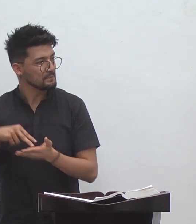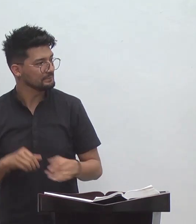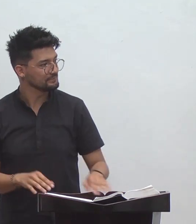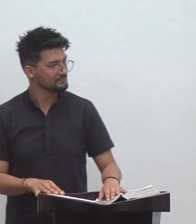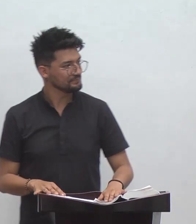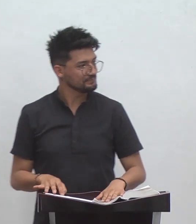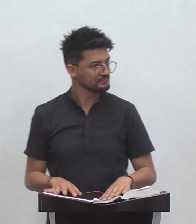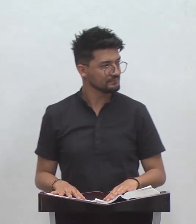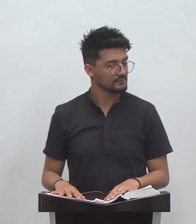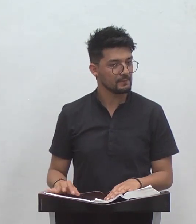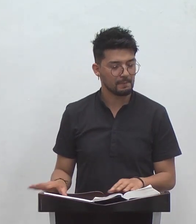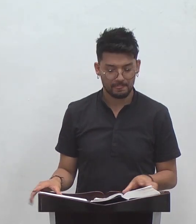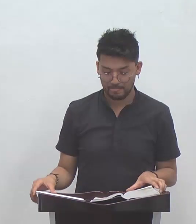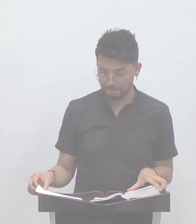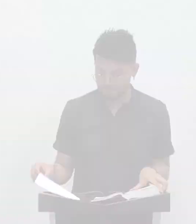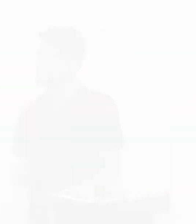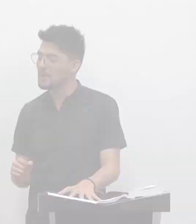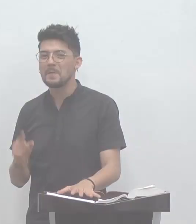Póngase de pie, por favor.